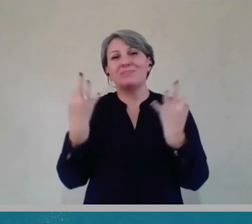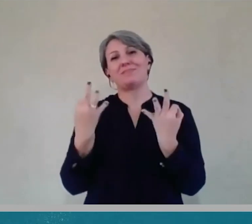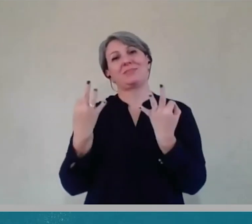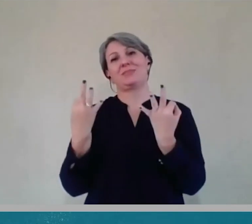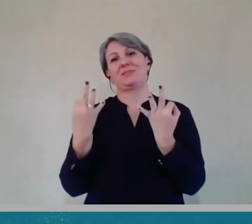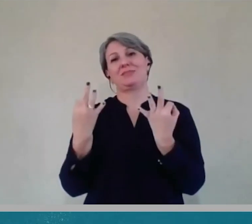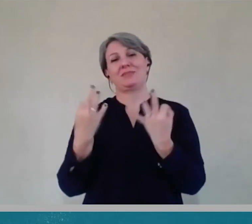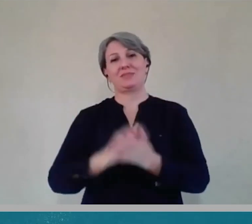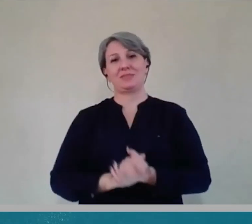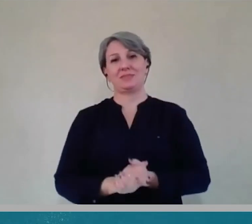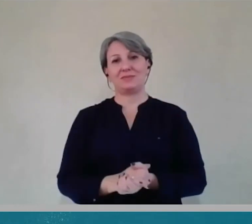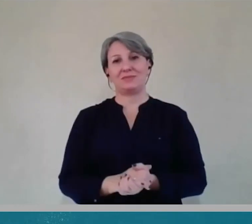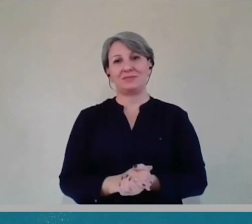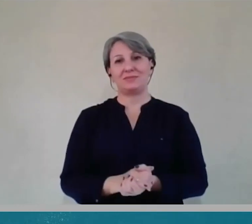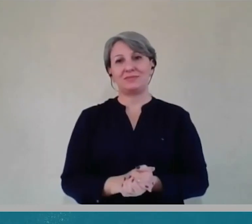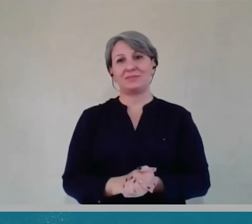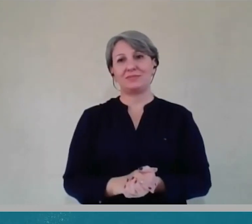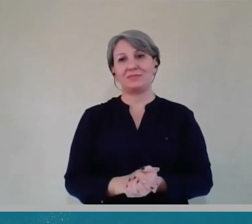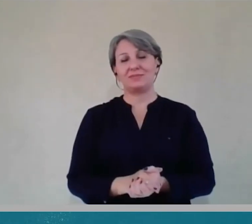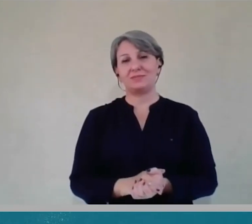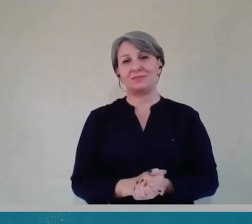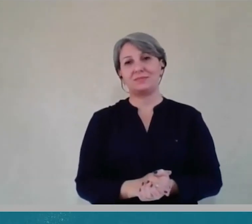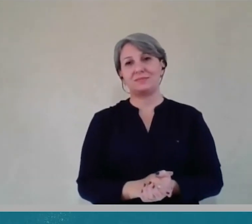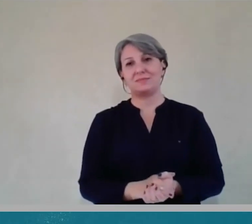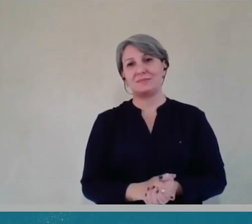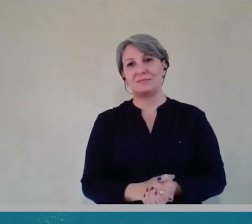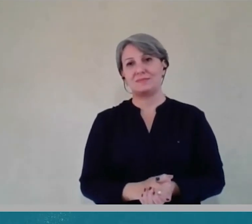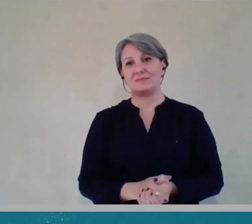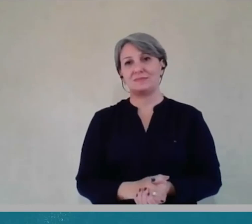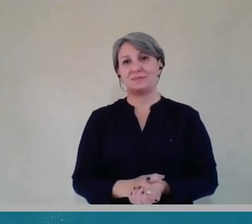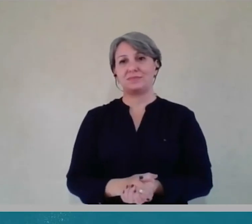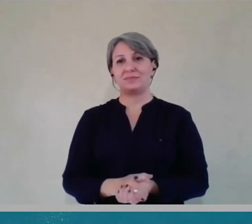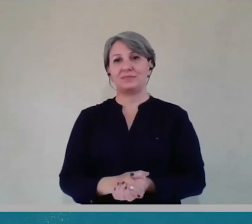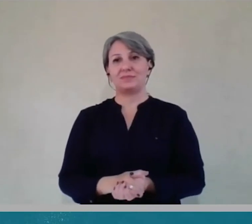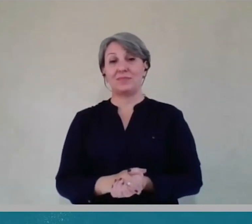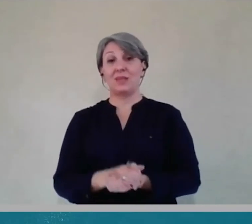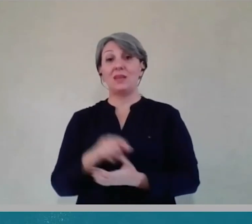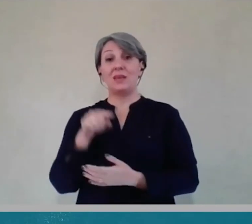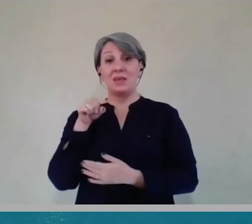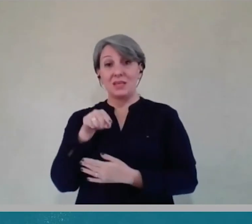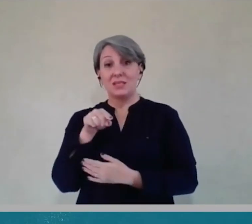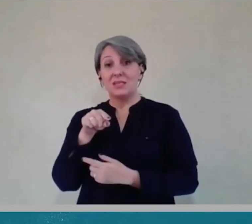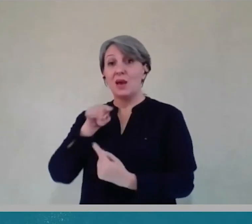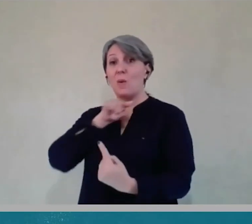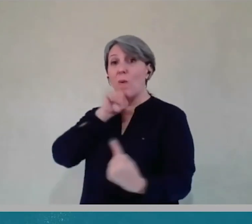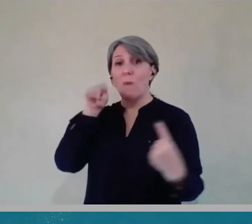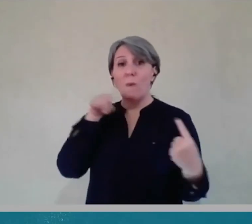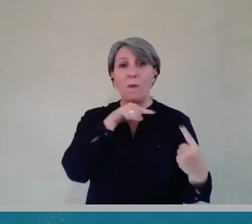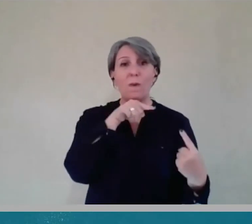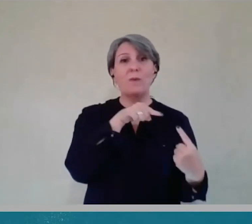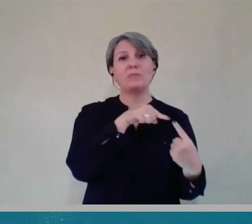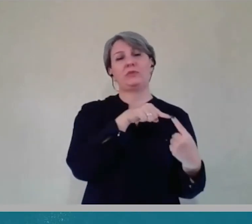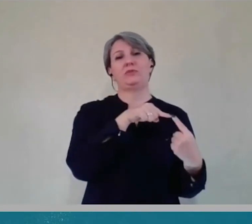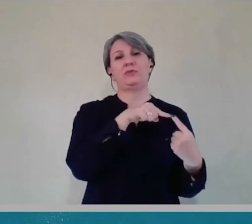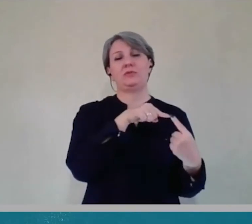isso. Irmãos, é exatamente esse o objetivo de tudo que o Senhor está